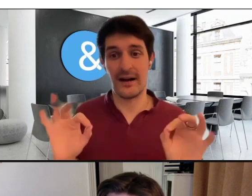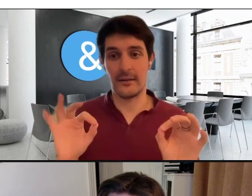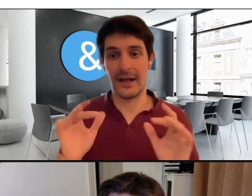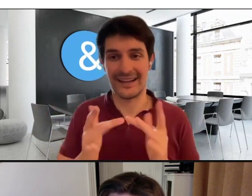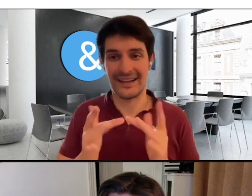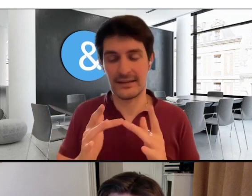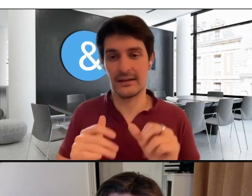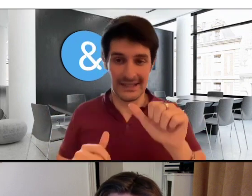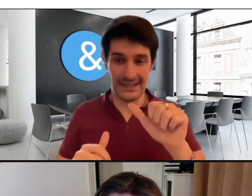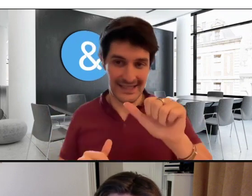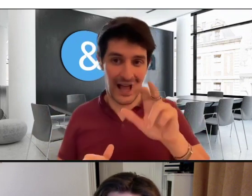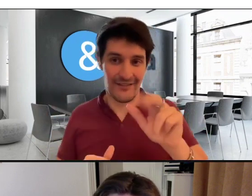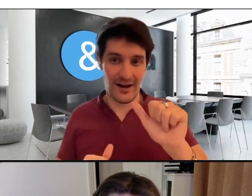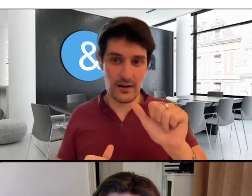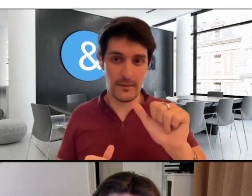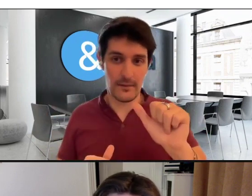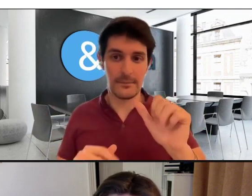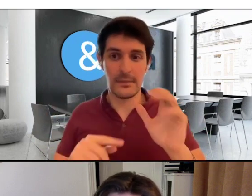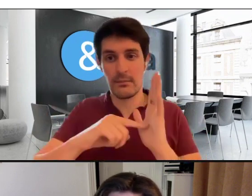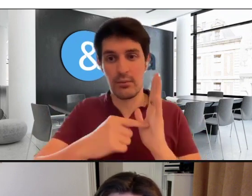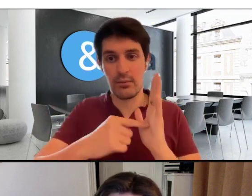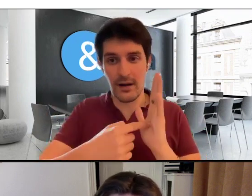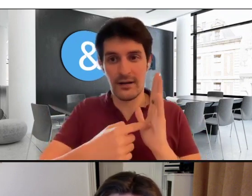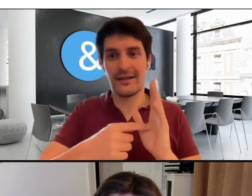internet ava.me.